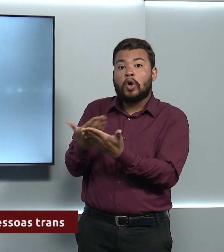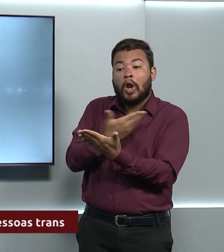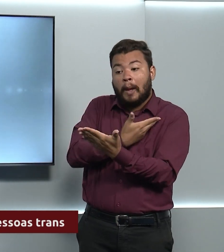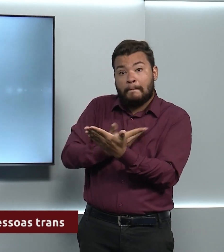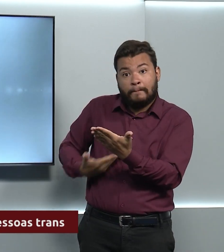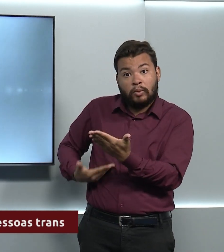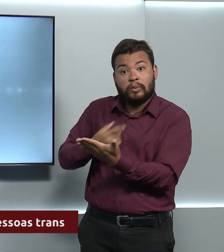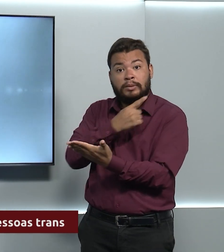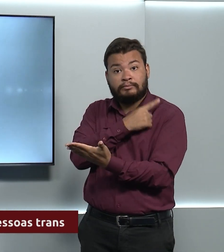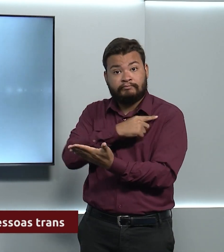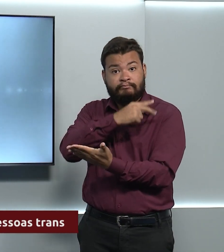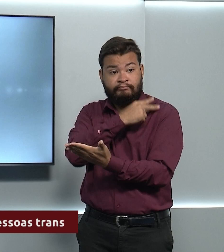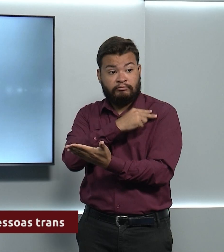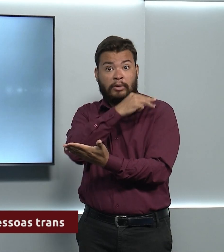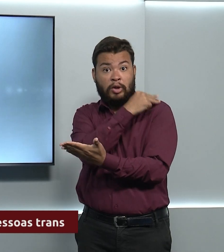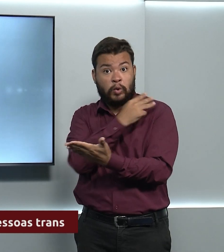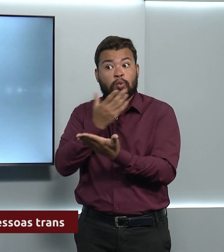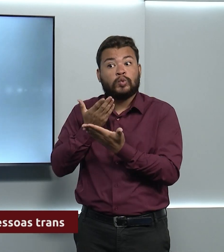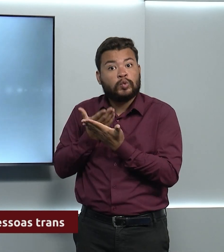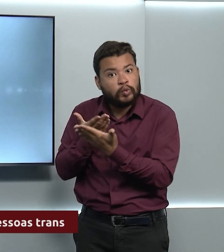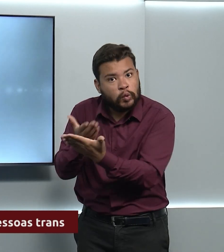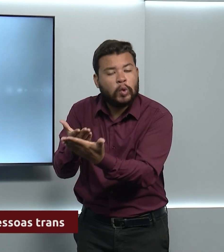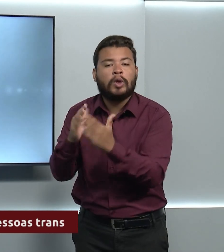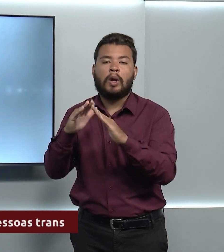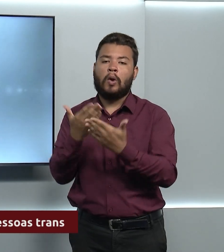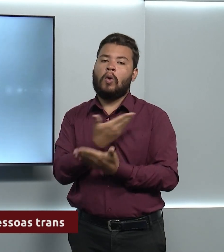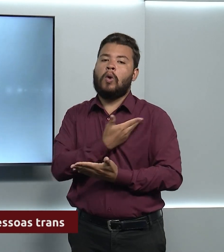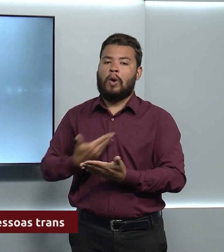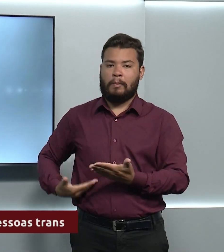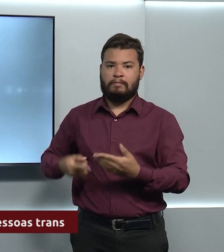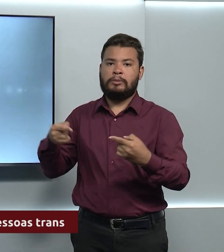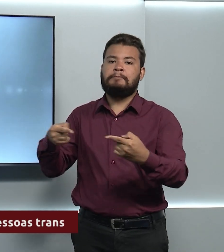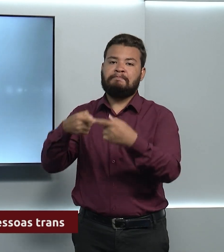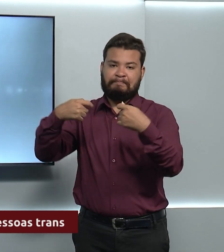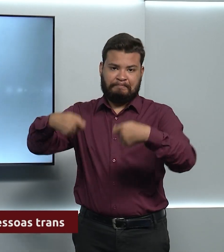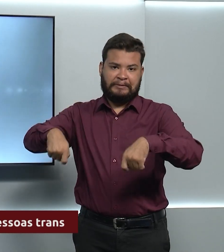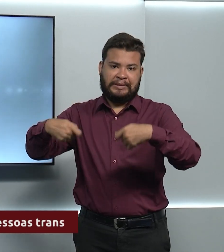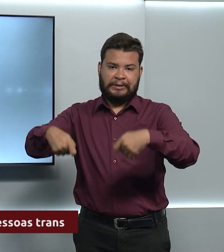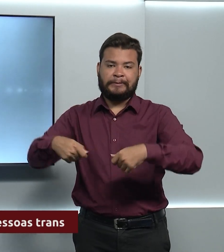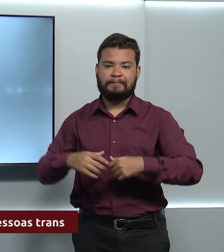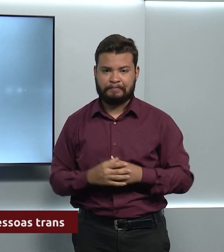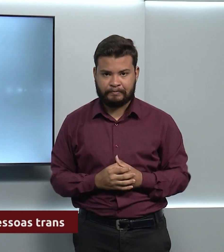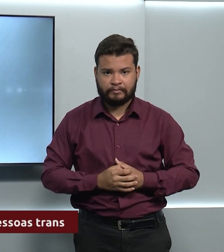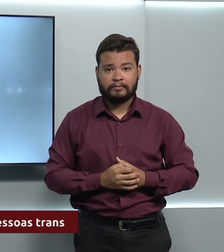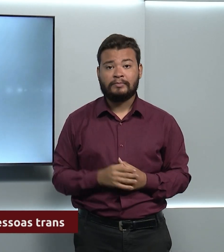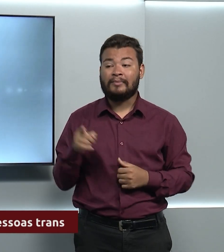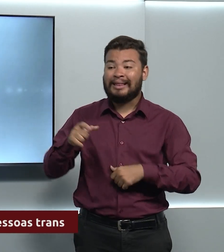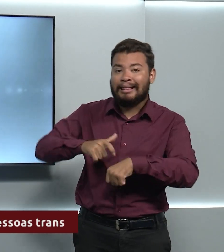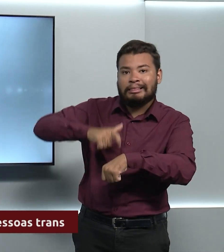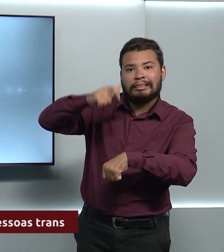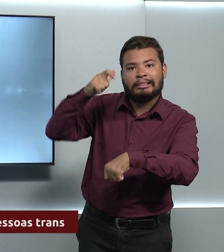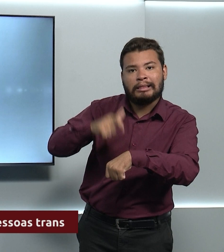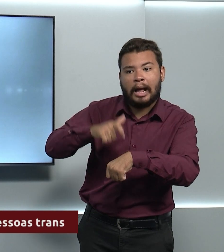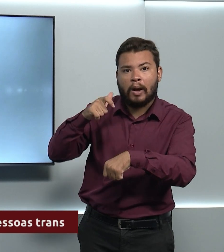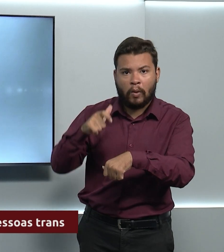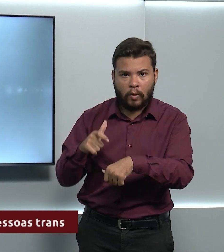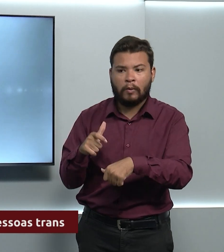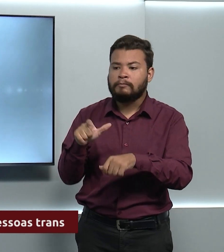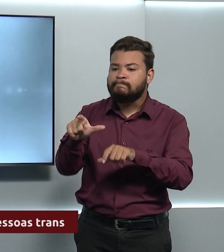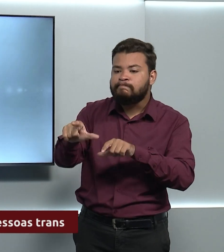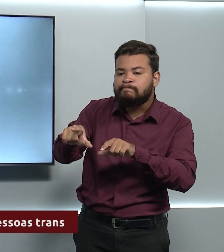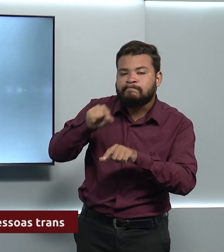ter cursado os 3 anos do ensino médio na escola pública. No momento da seleção, logo após